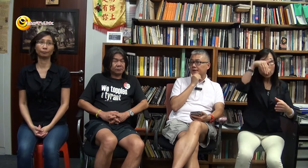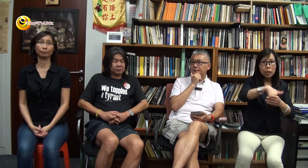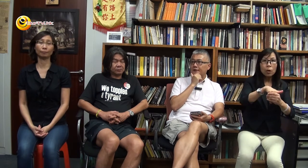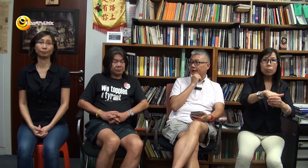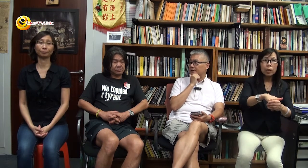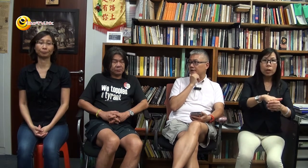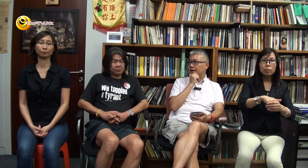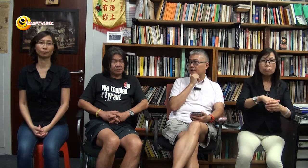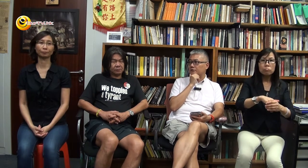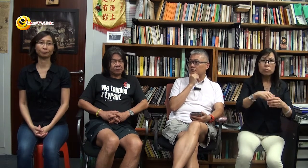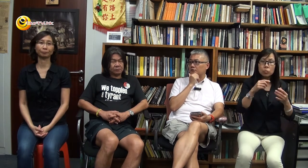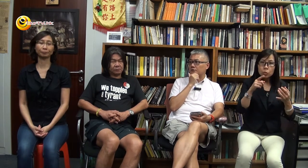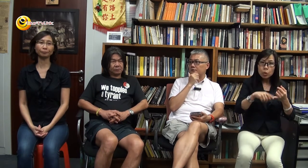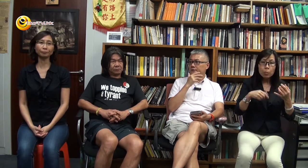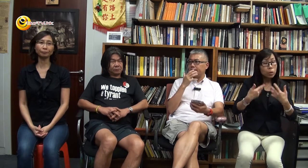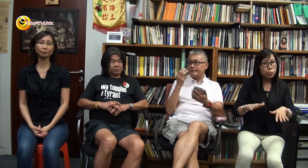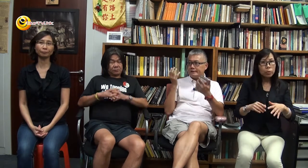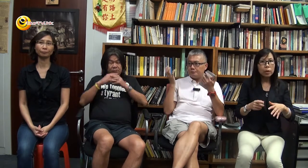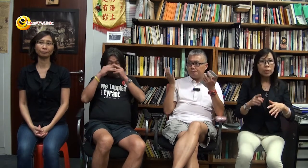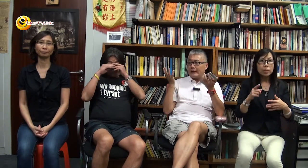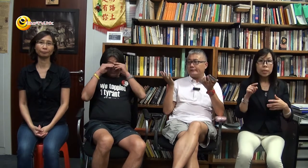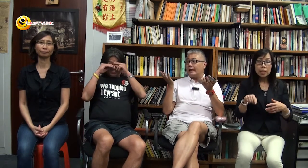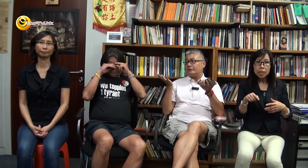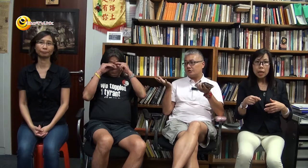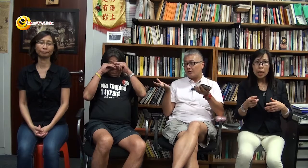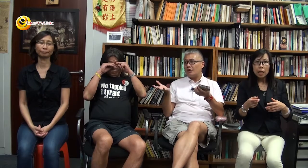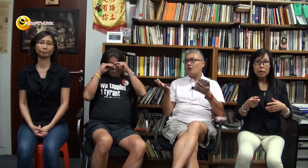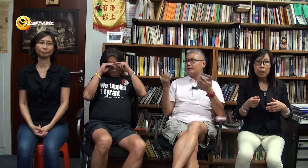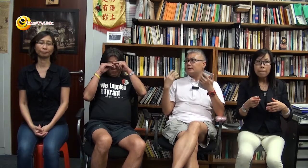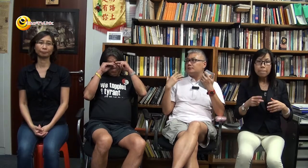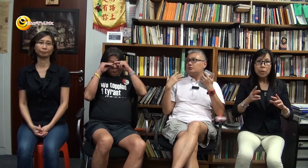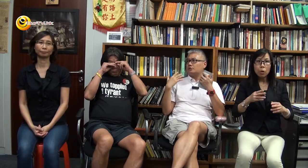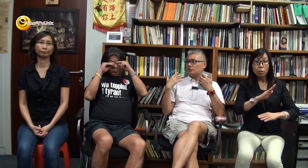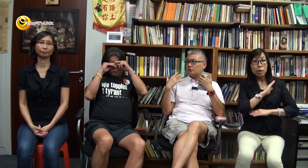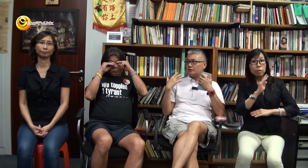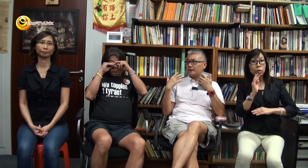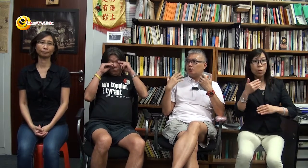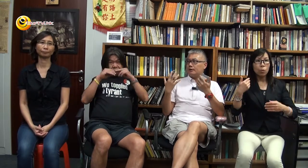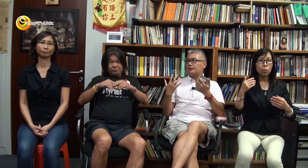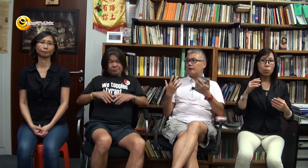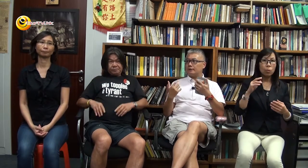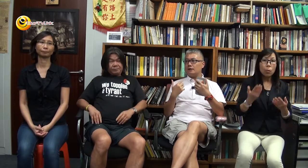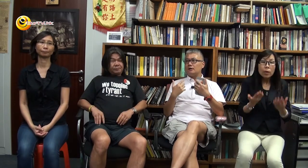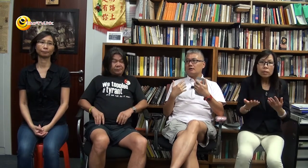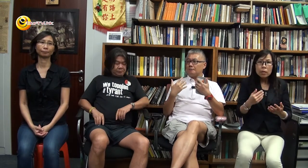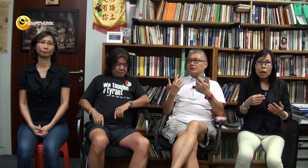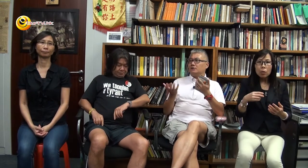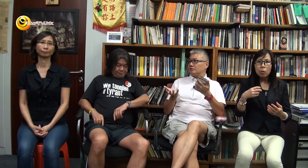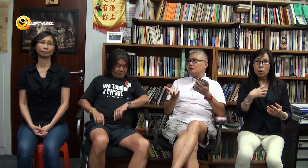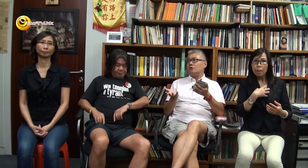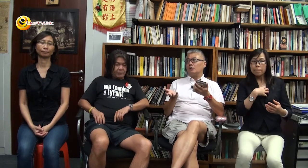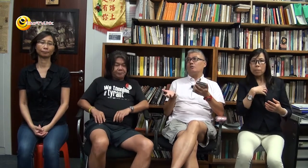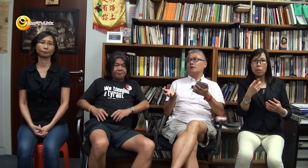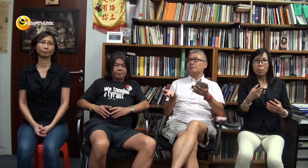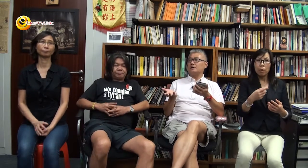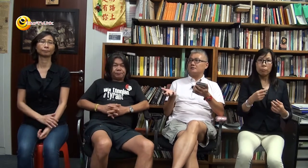否決，但反而現在做出個形象，或者甚至做出那個即觀感，就是說咦，民建